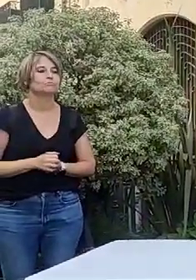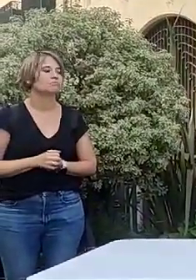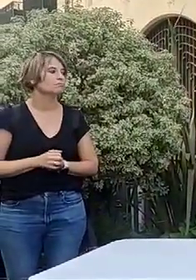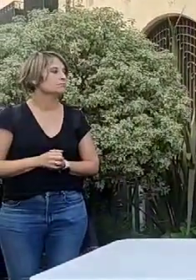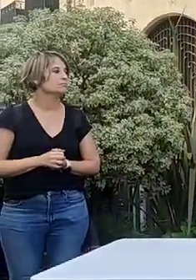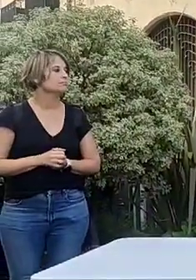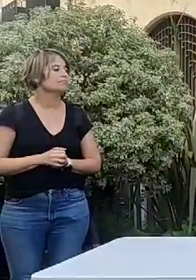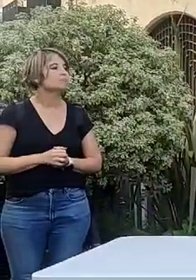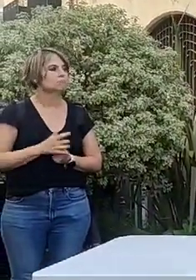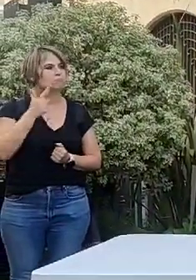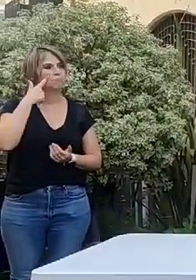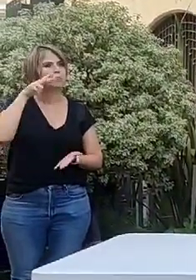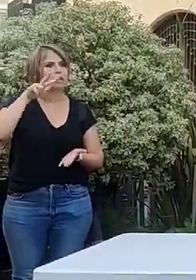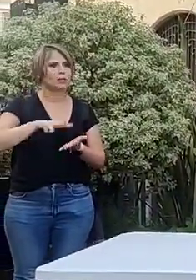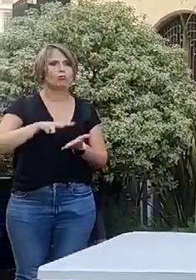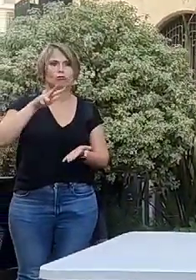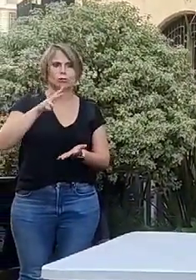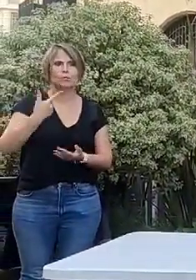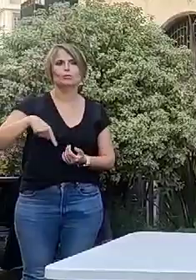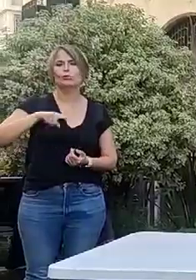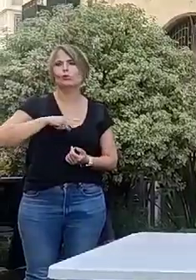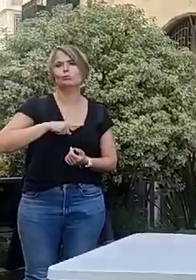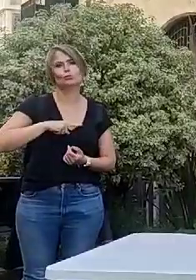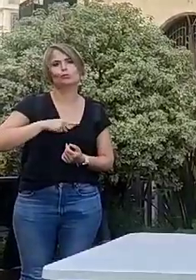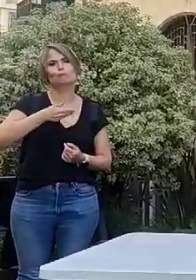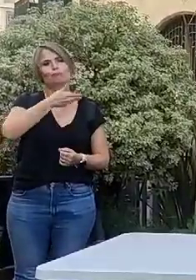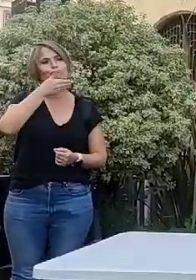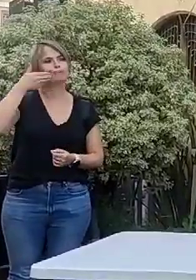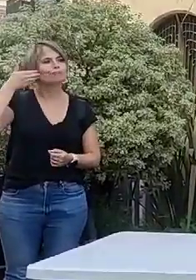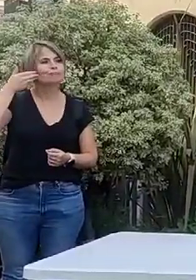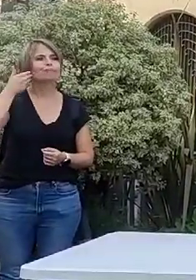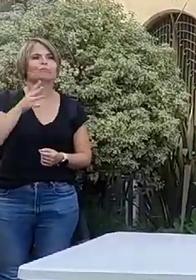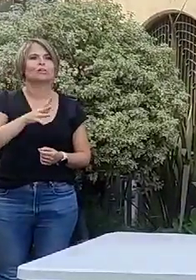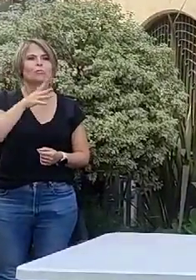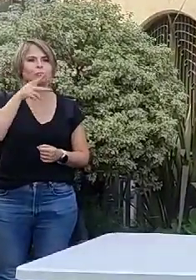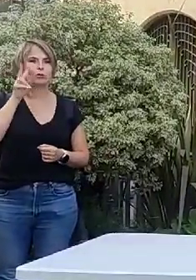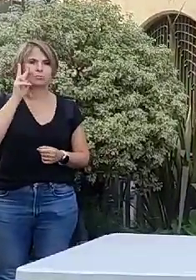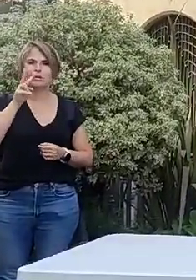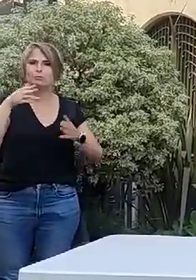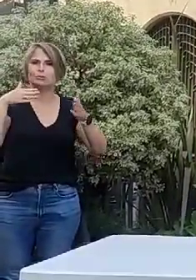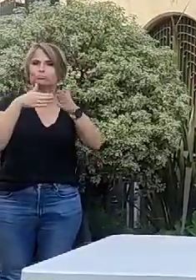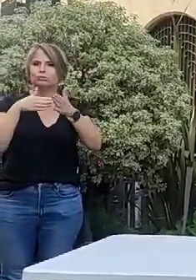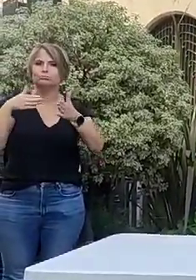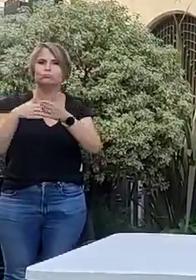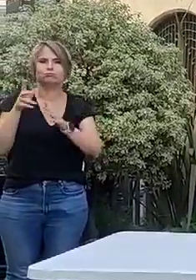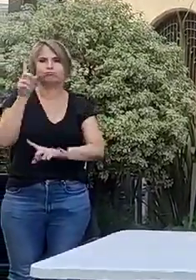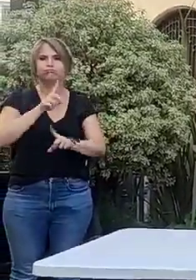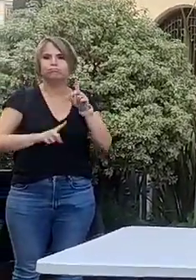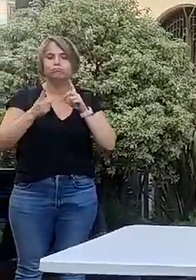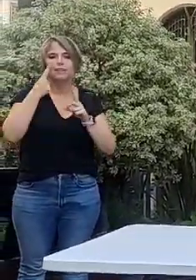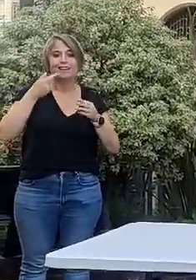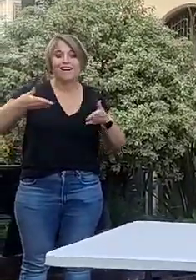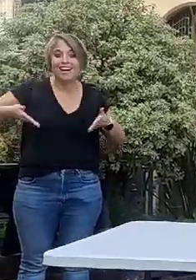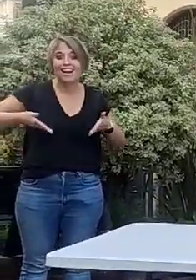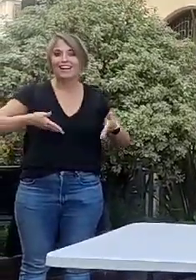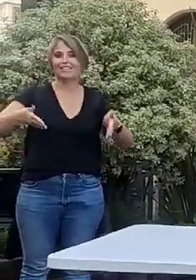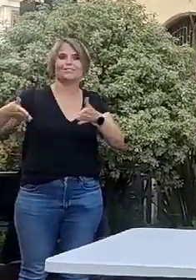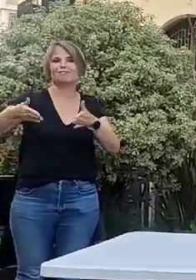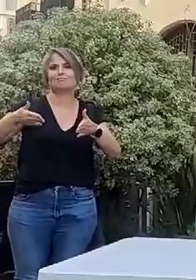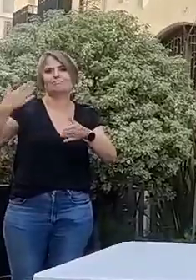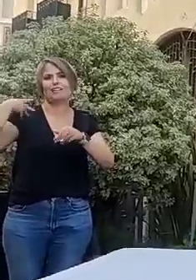Bueno, es un reconocimiento que valoramos mucho porque hemos podido ver las dificultades que tiene y el todo el recorrido que ha tenido la